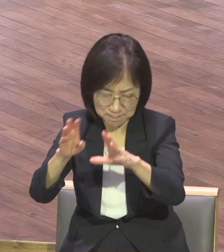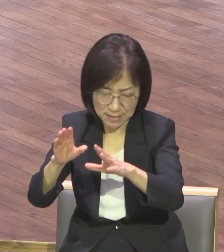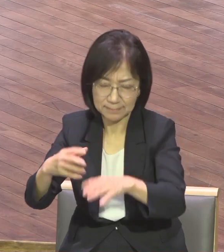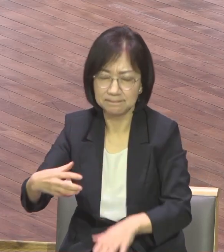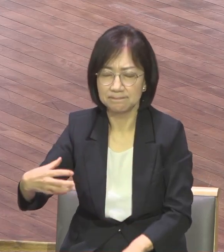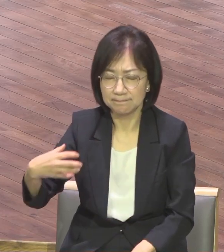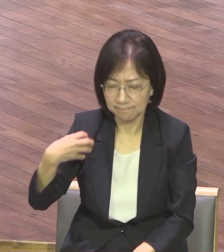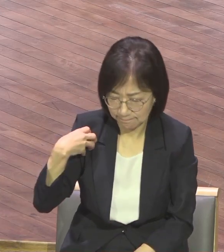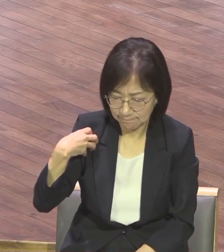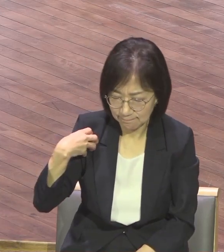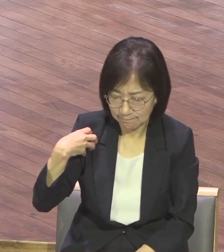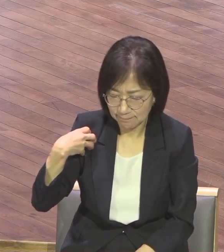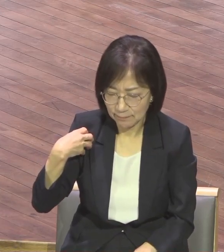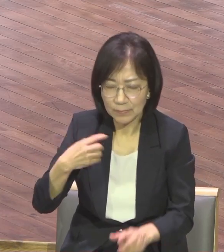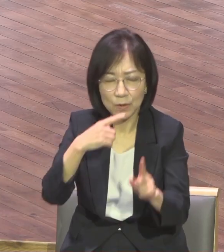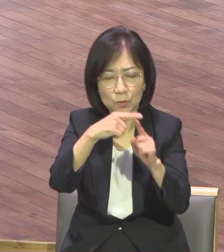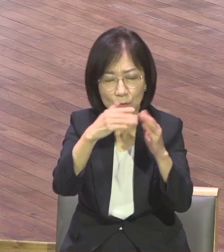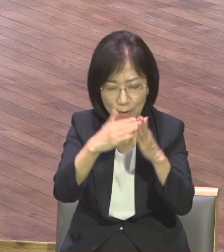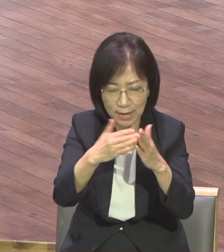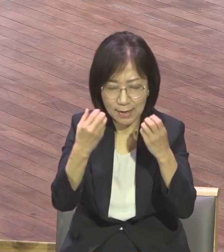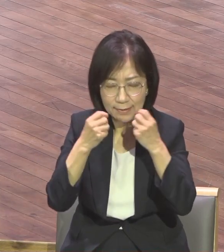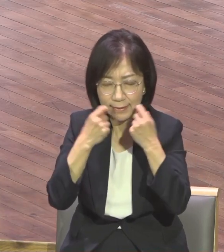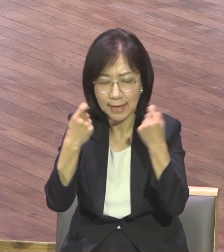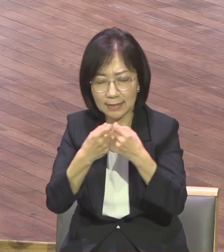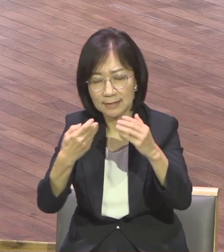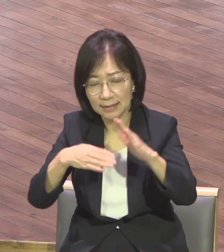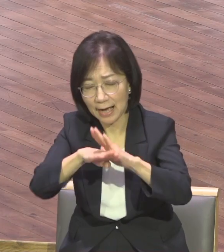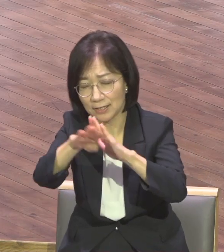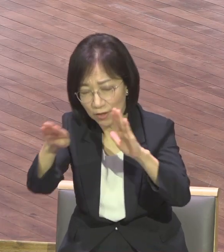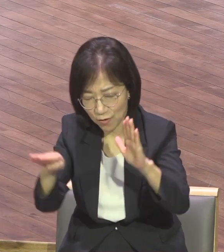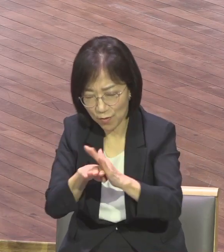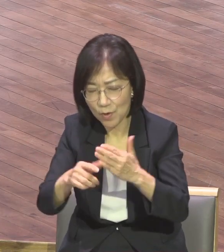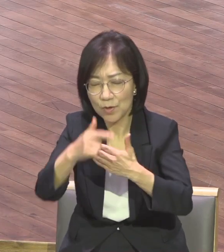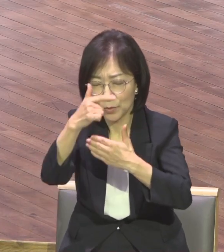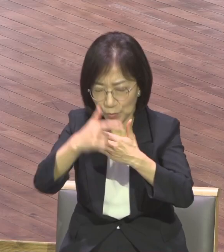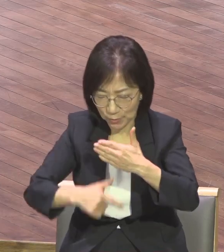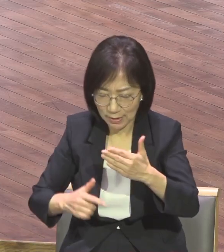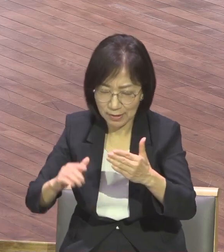가정, 선교하는 교회, 선교하는 이 교단이